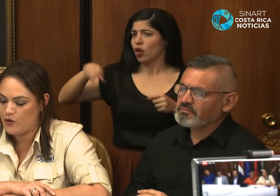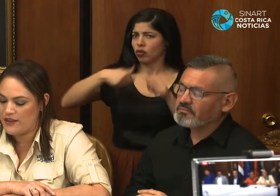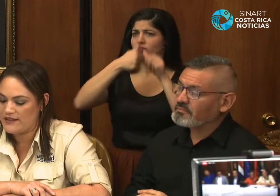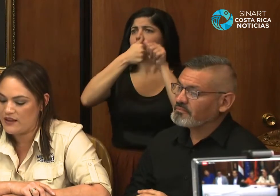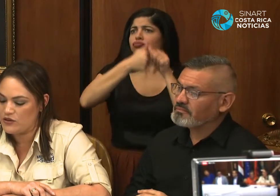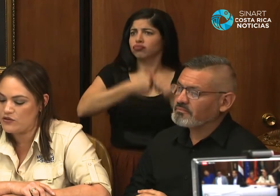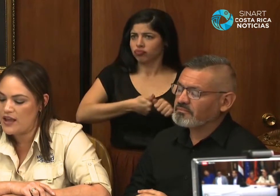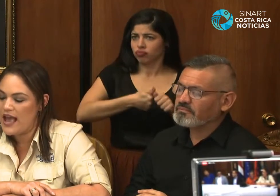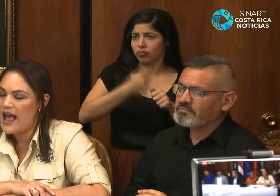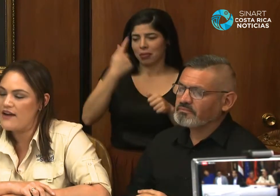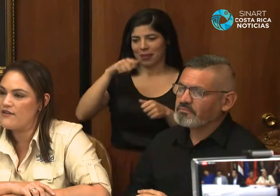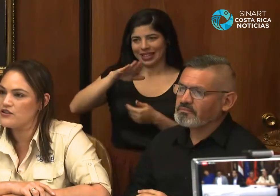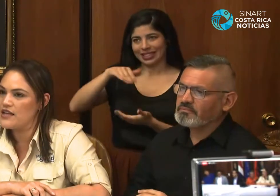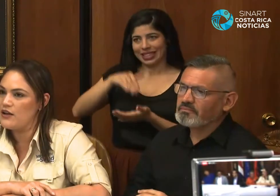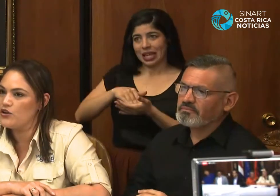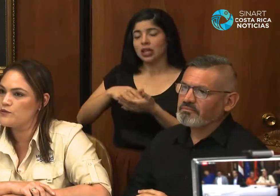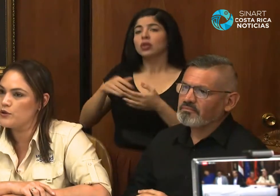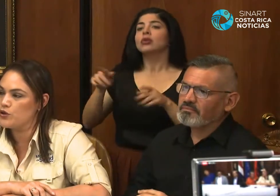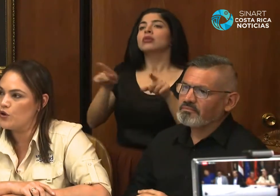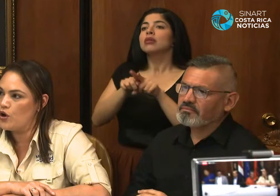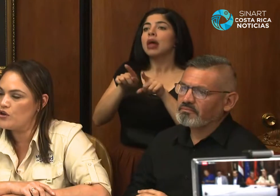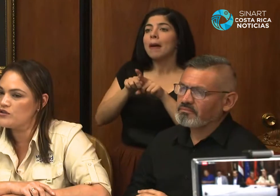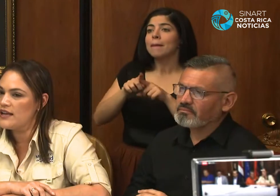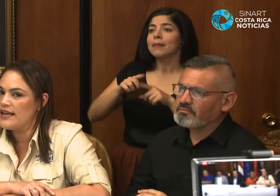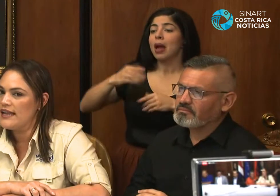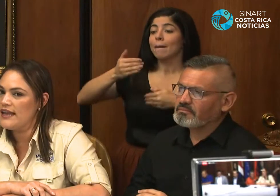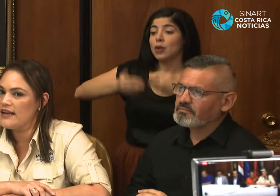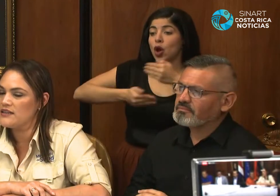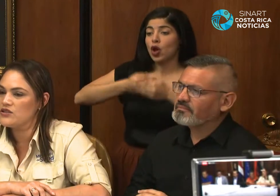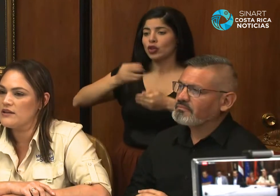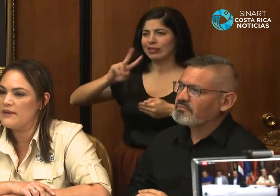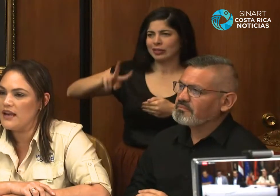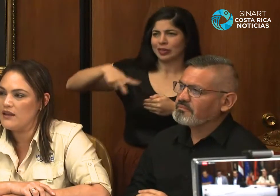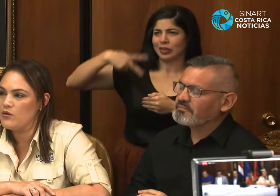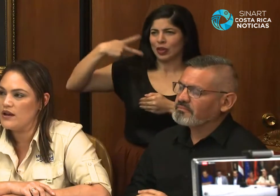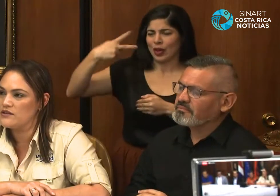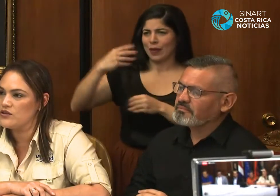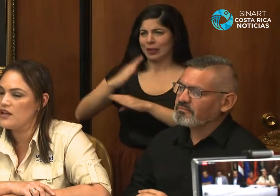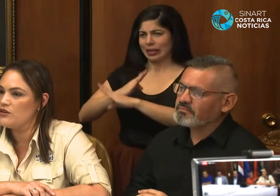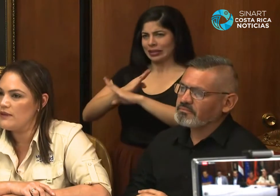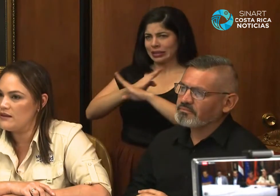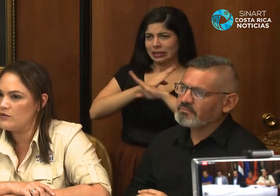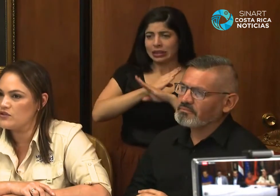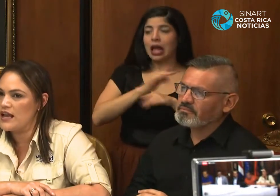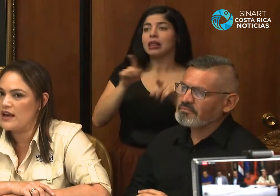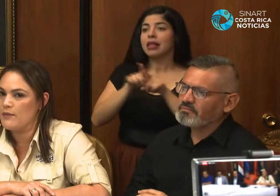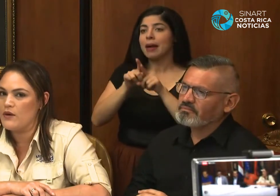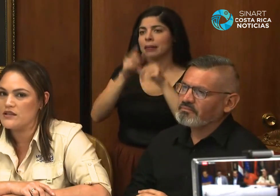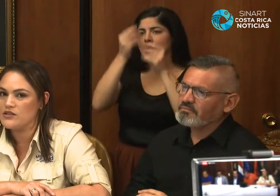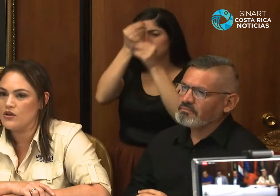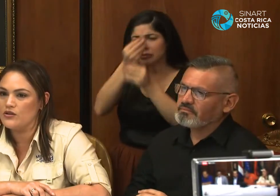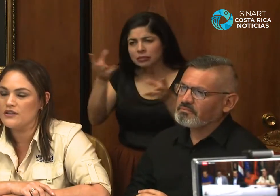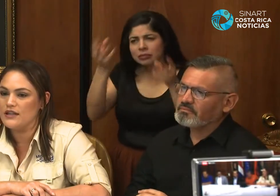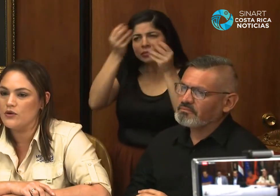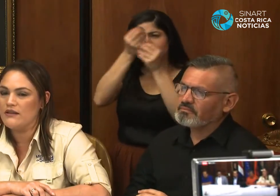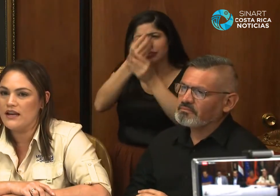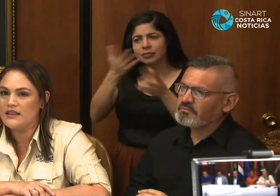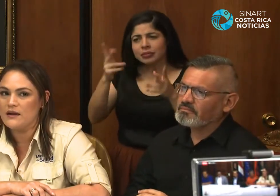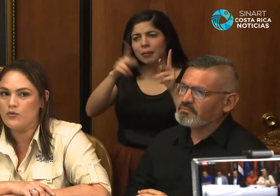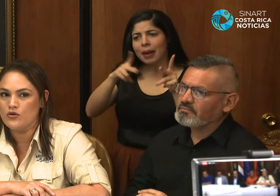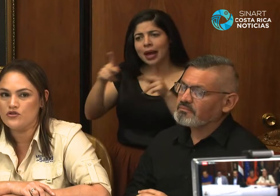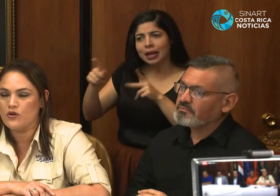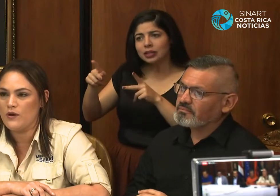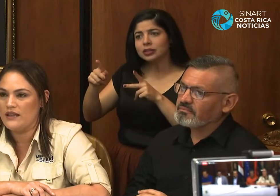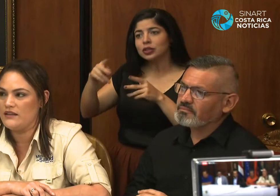este tipo de centros, han reforzado los protocolos y han hecho también la divulgación de los mismos a la población, tanto a